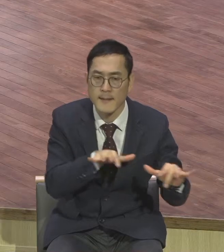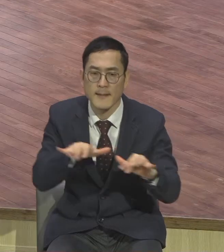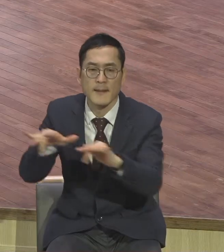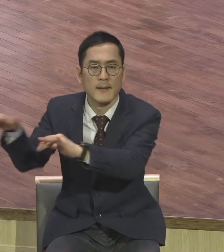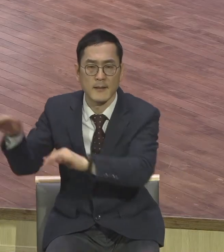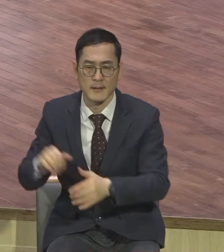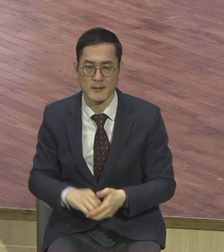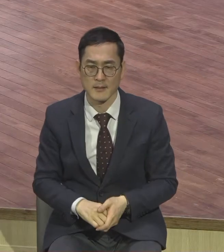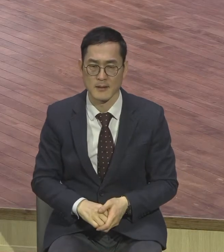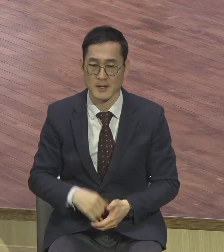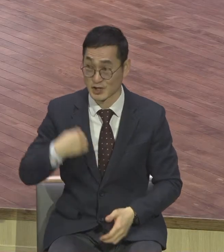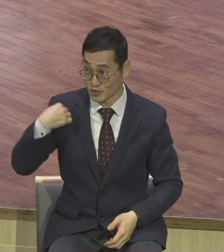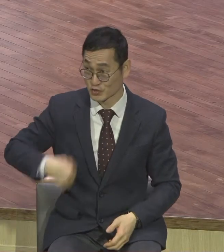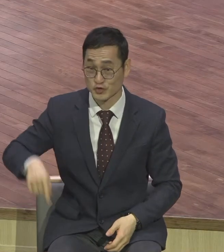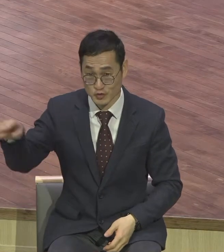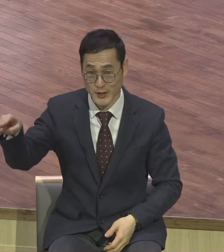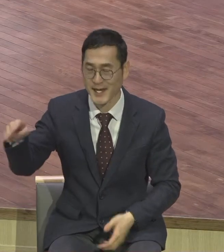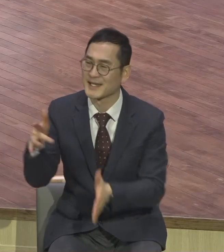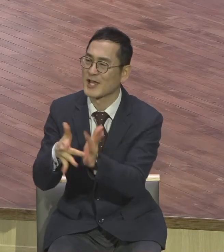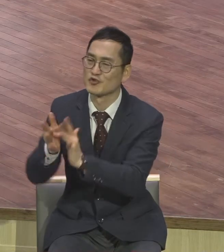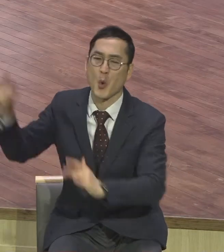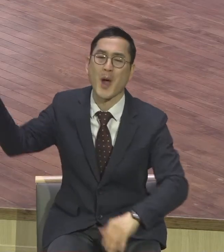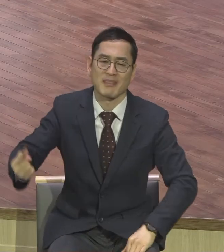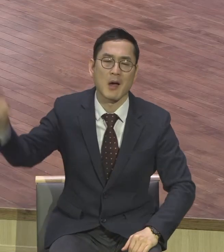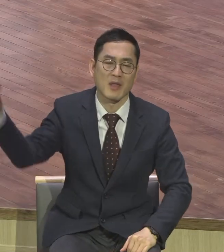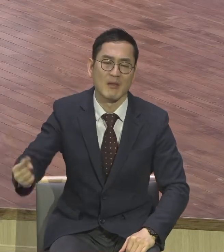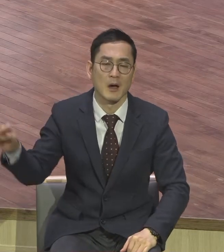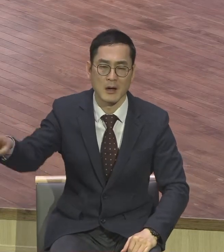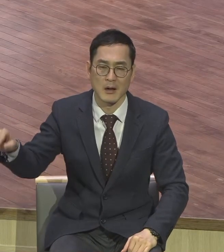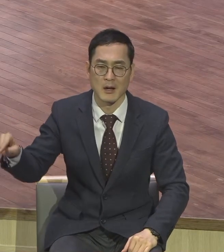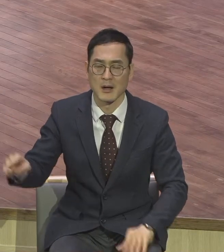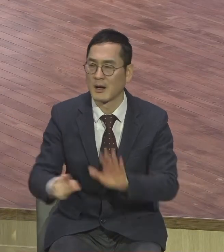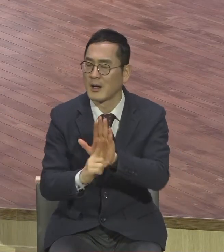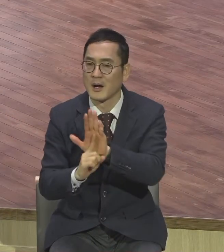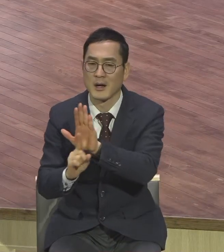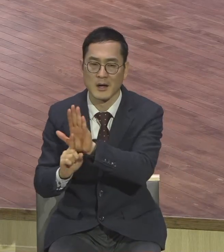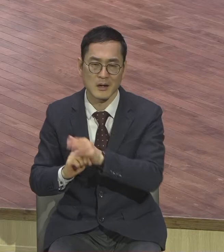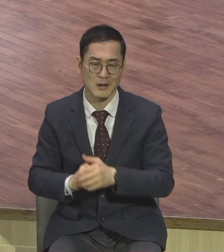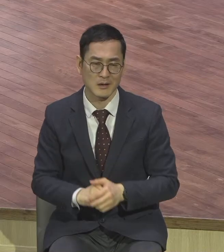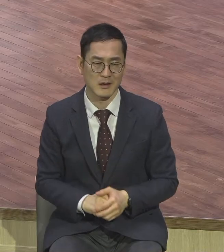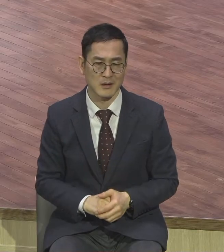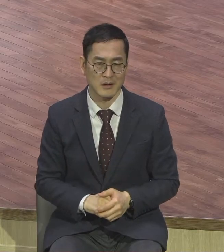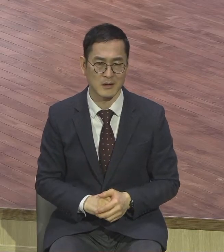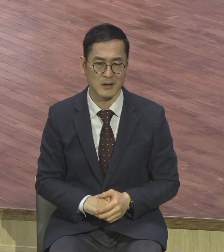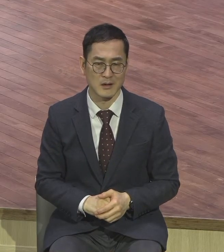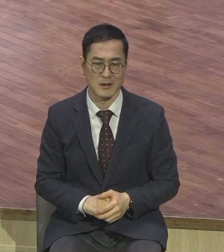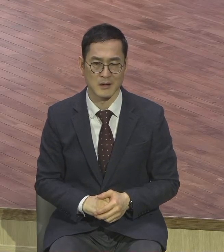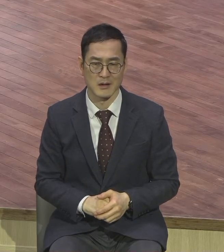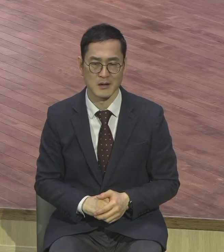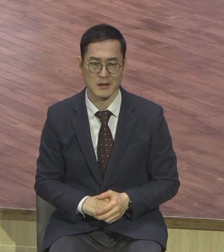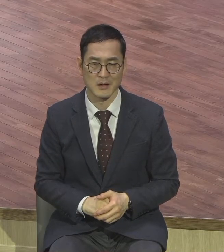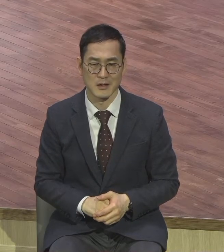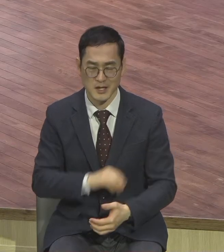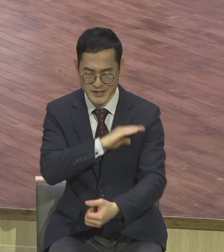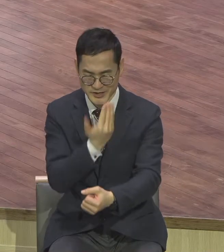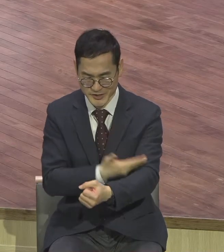나타났는데 전능신교 교주의 두 번째 마누라가